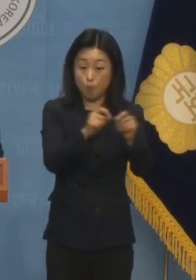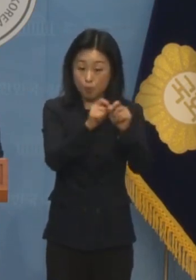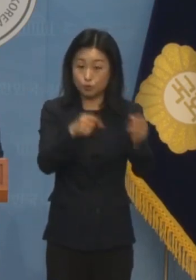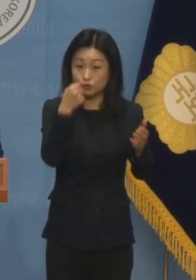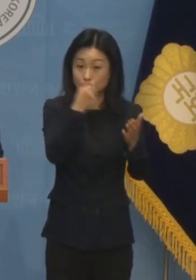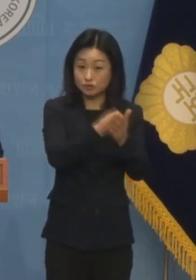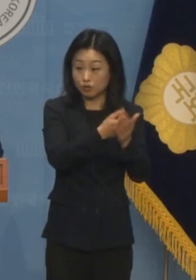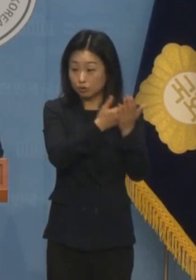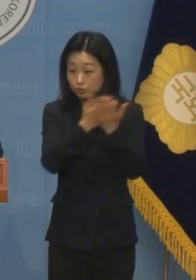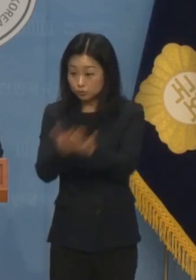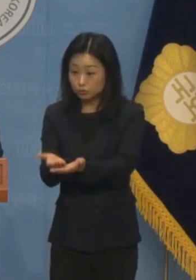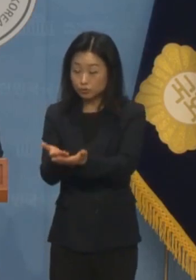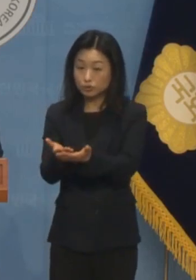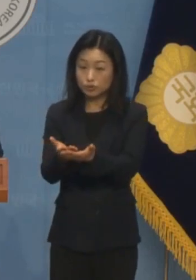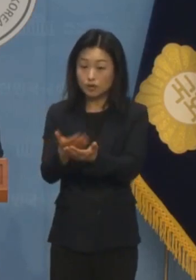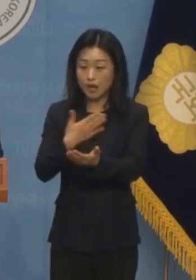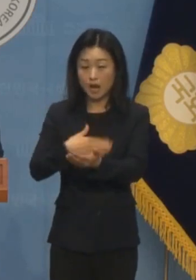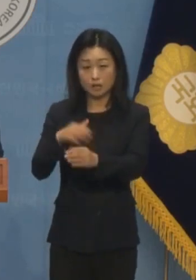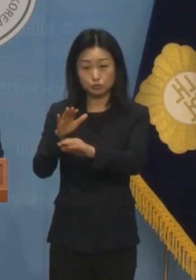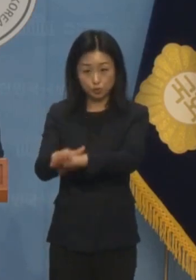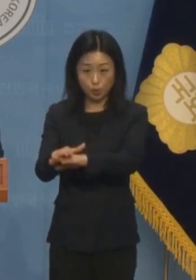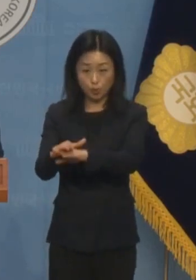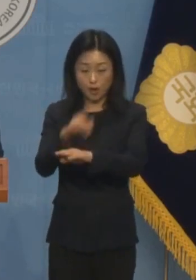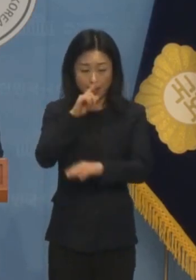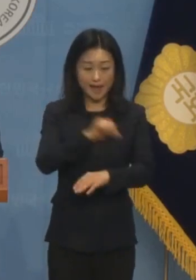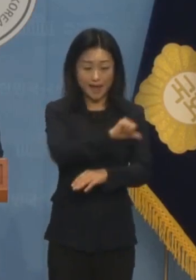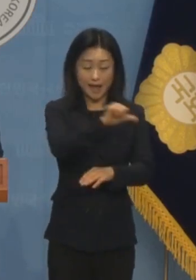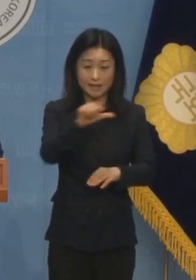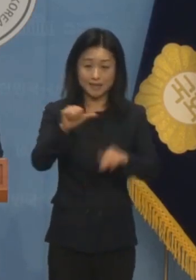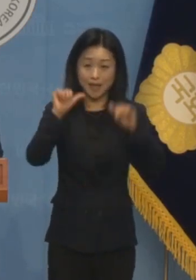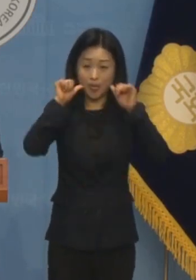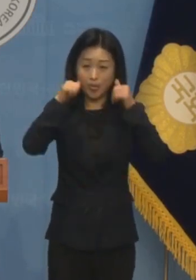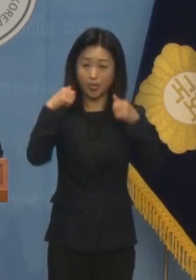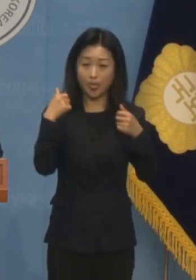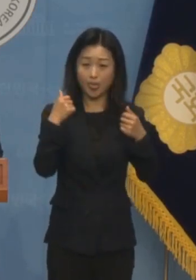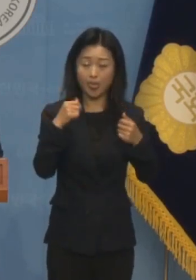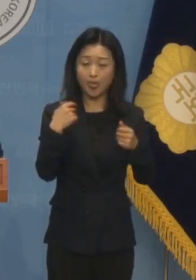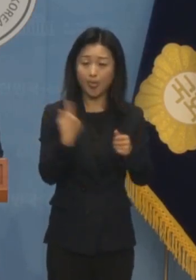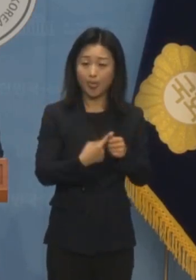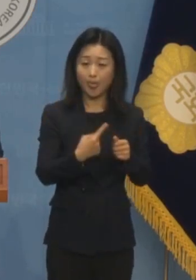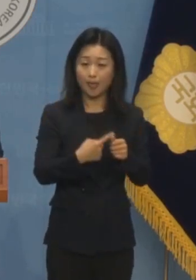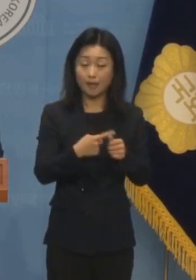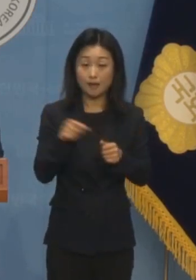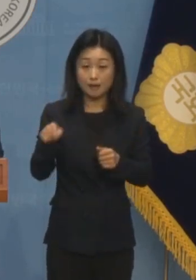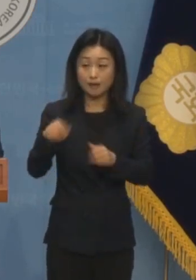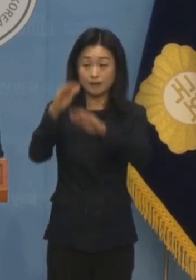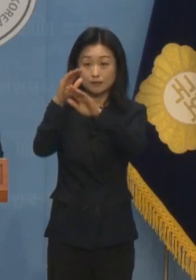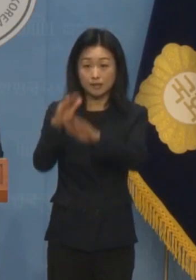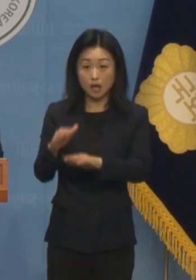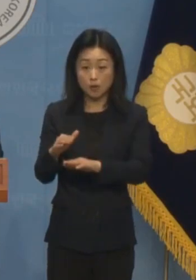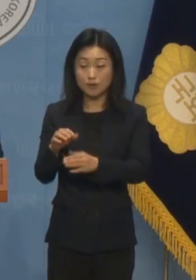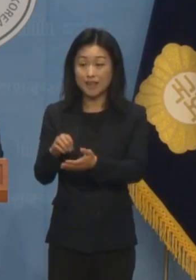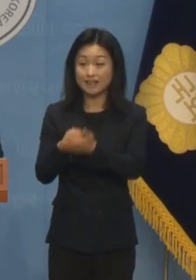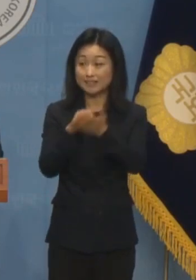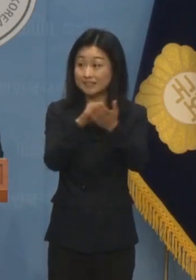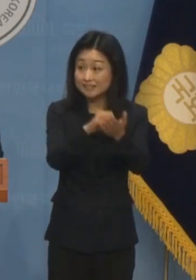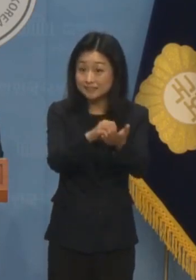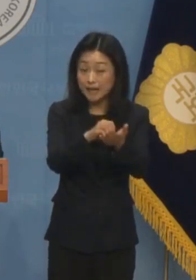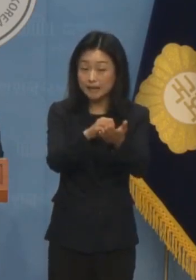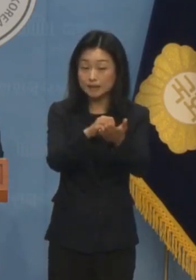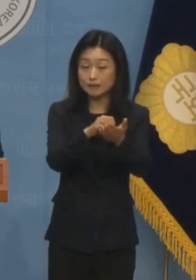우리나라 국민과 아시아인 전체를 농락하는 사도 광산의 세계유산 등제 시도 자체를